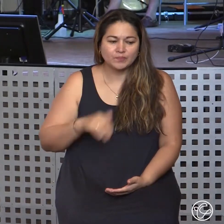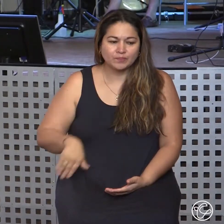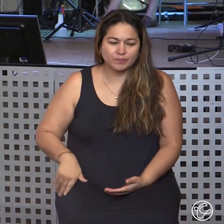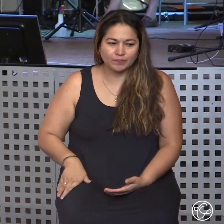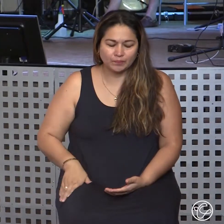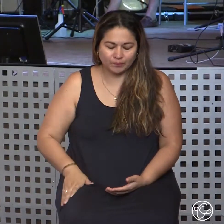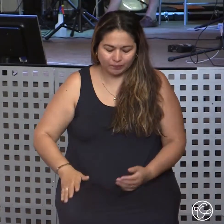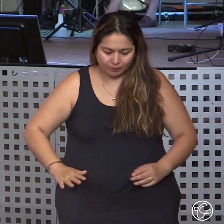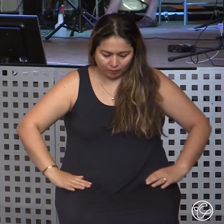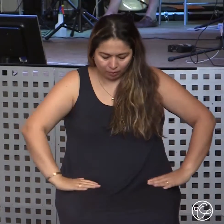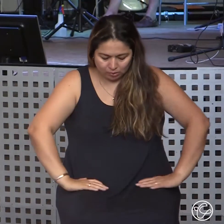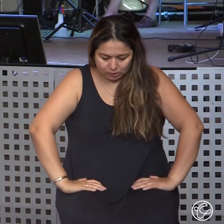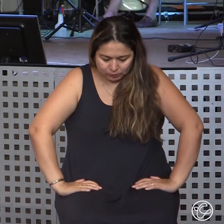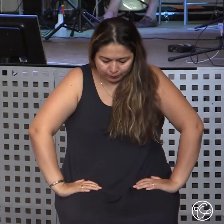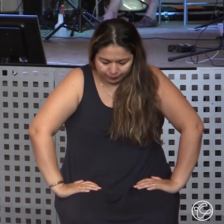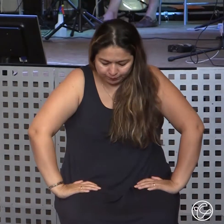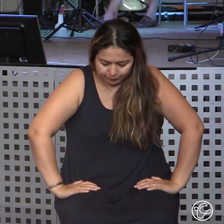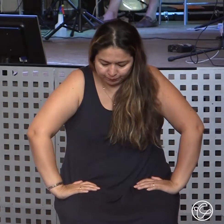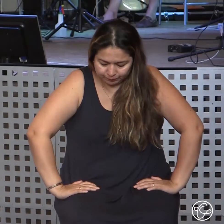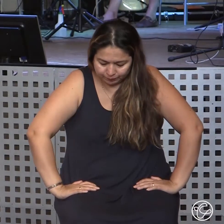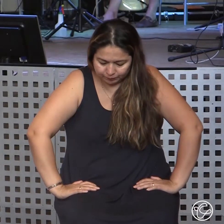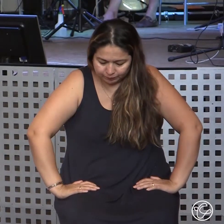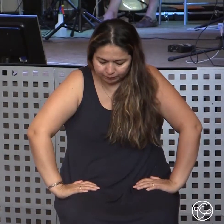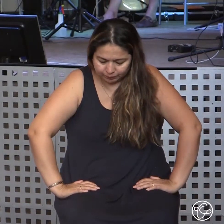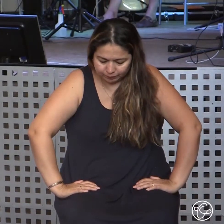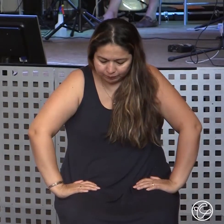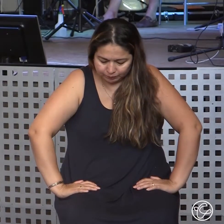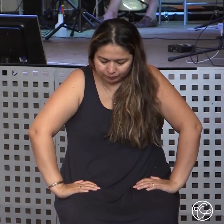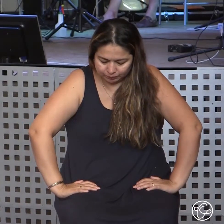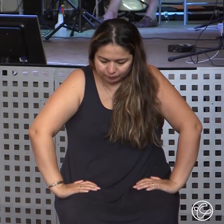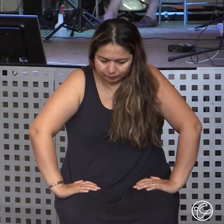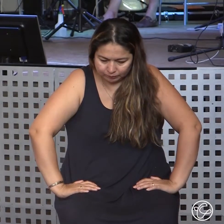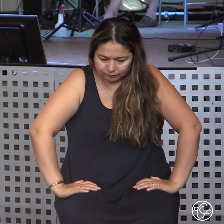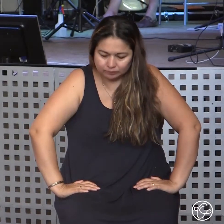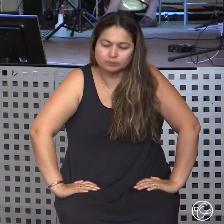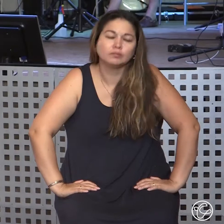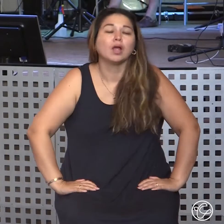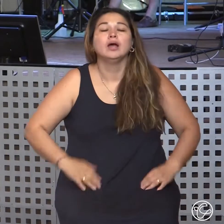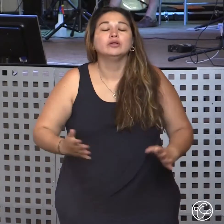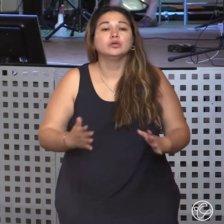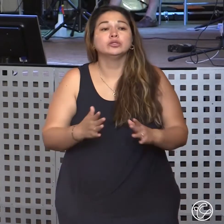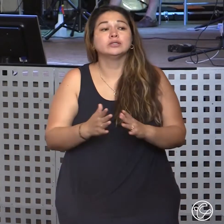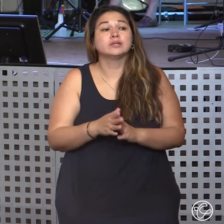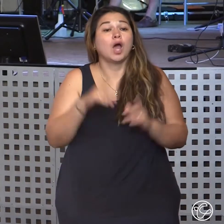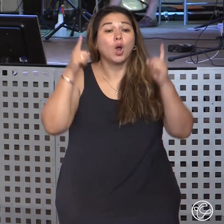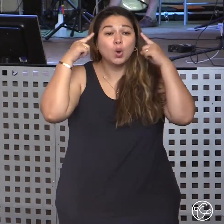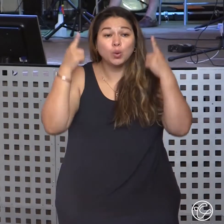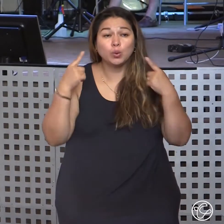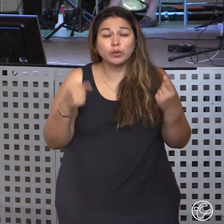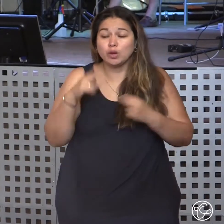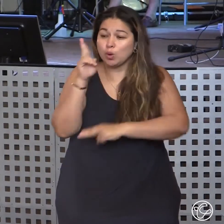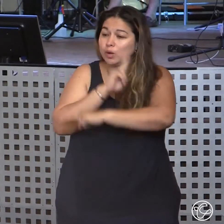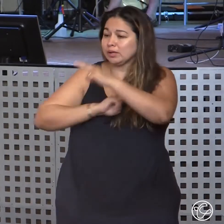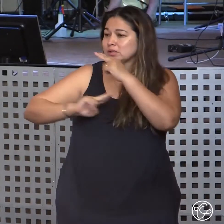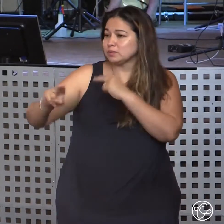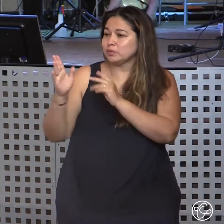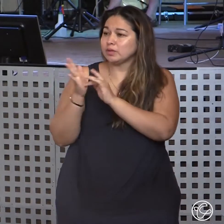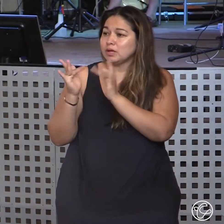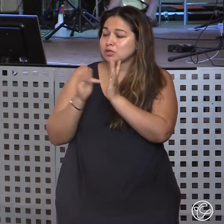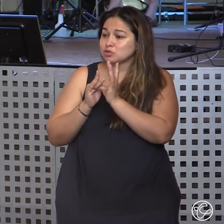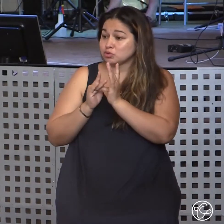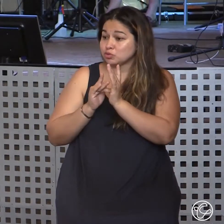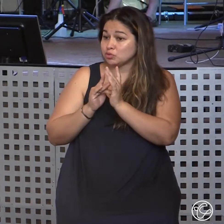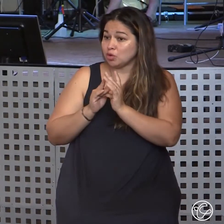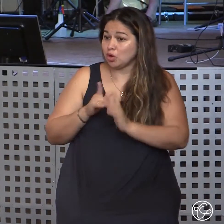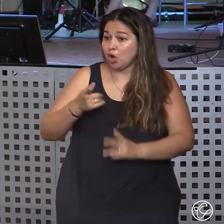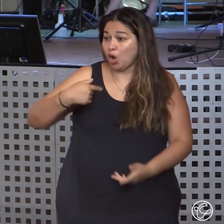tono y llego al verso 48. Respondiendo entonces los judíos le dijeron, ¿no